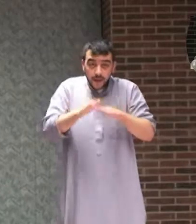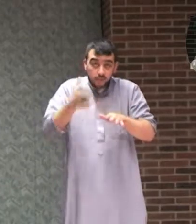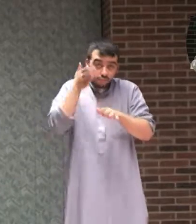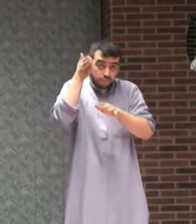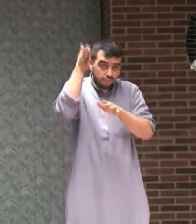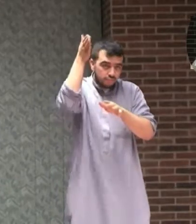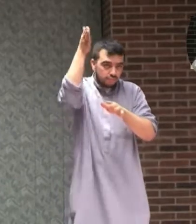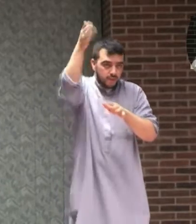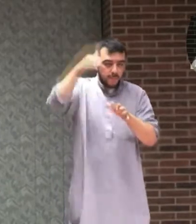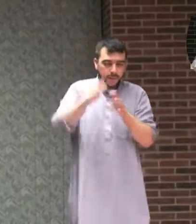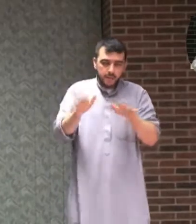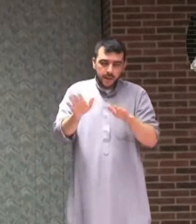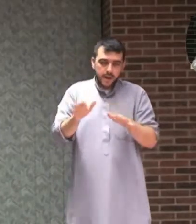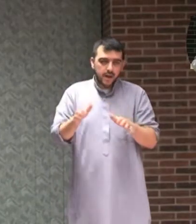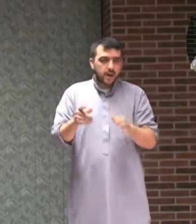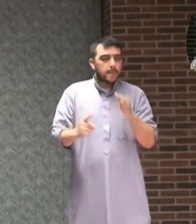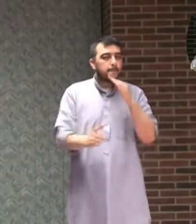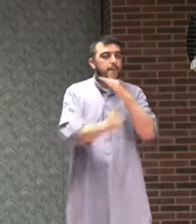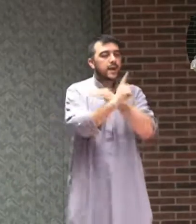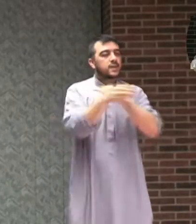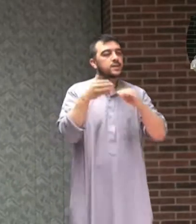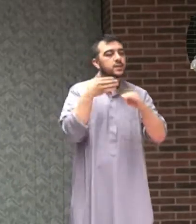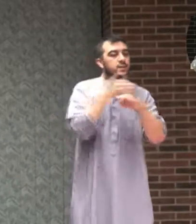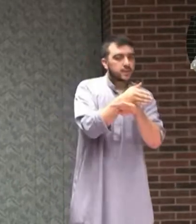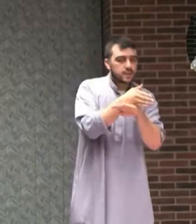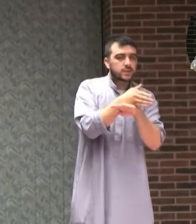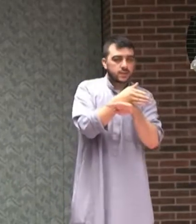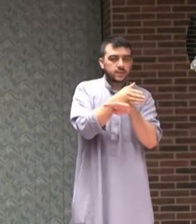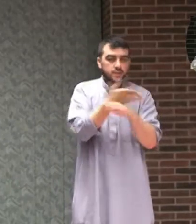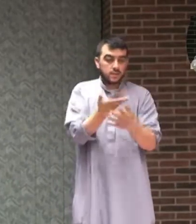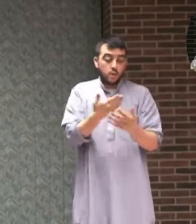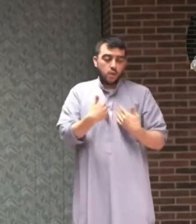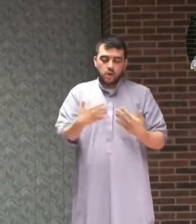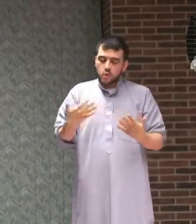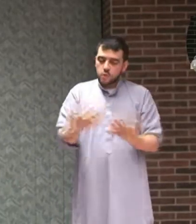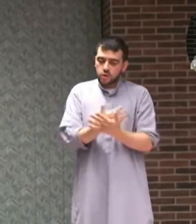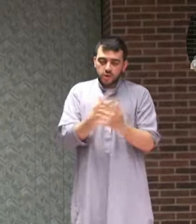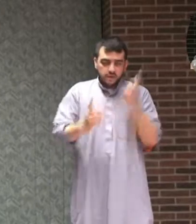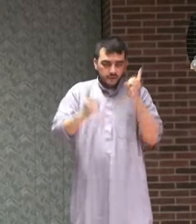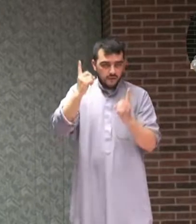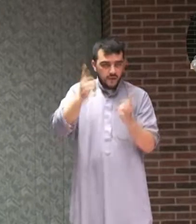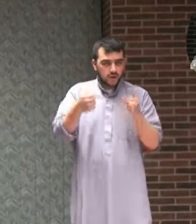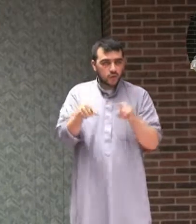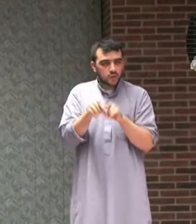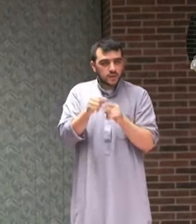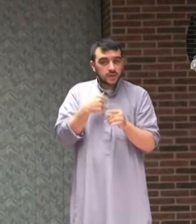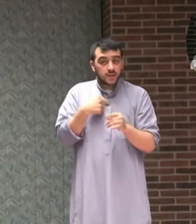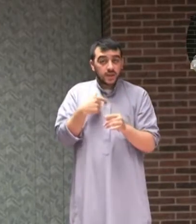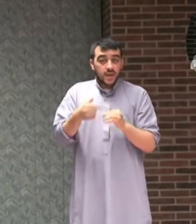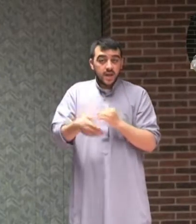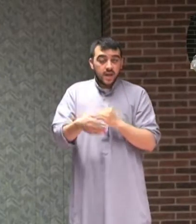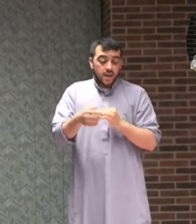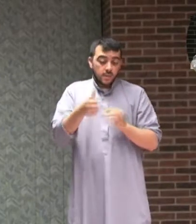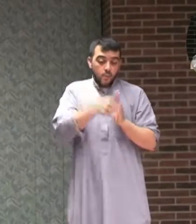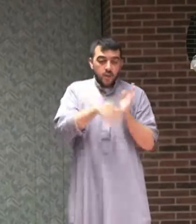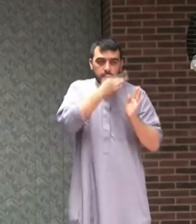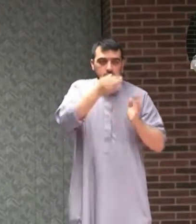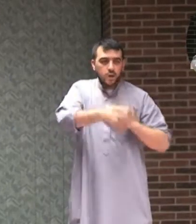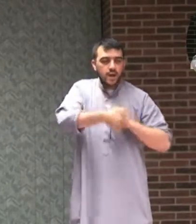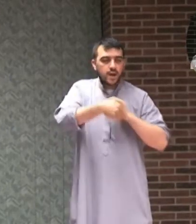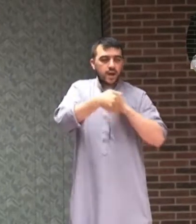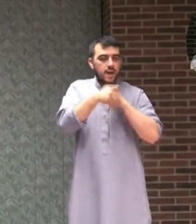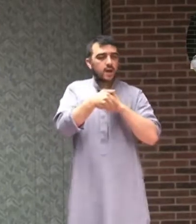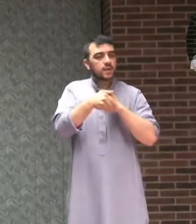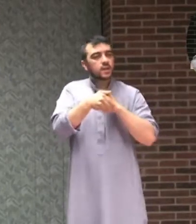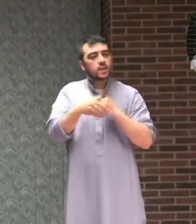avenir certain auprès de lui, préparer notre place au paradis, préparer la manière de pouvoir nous sauvegarder de l'enfer. Nous avons